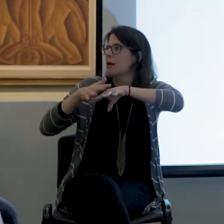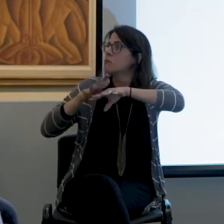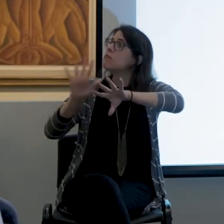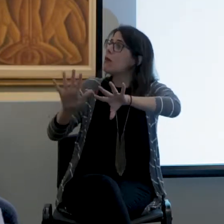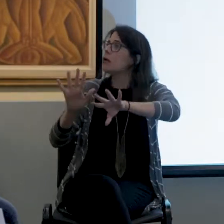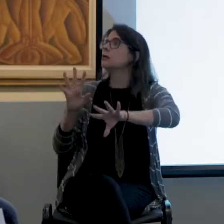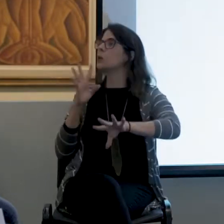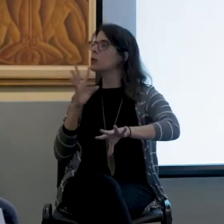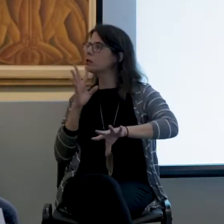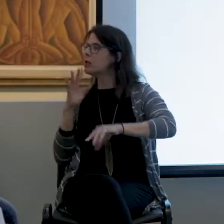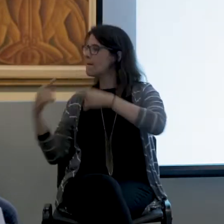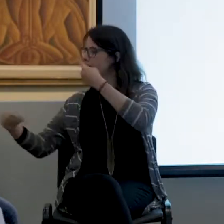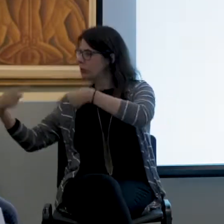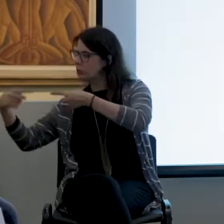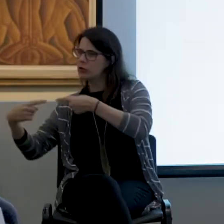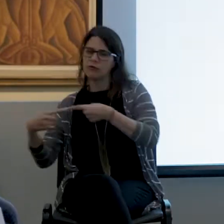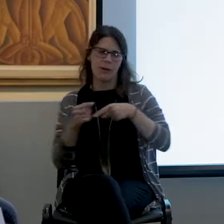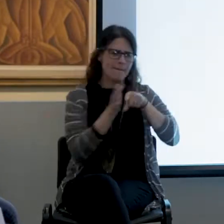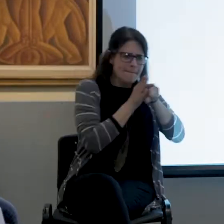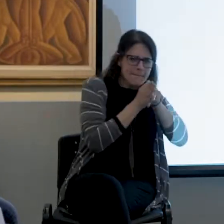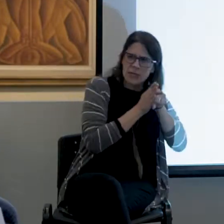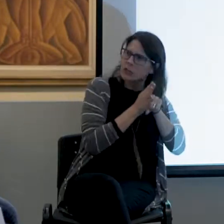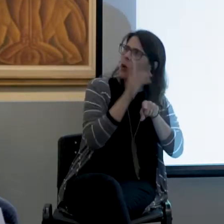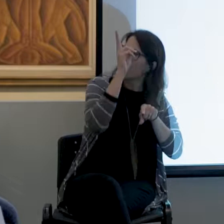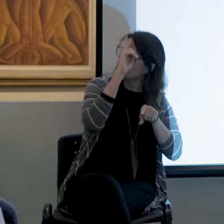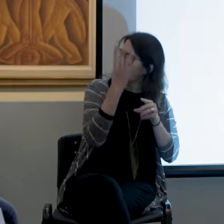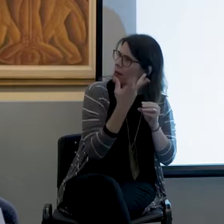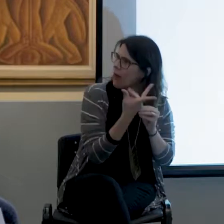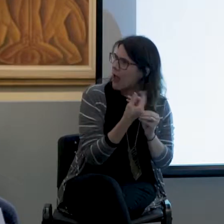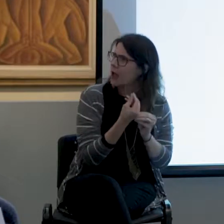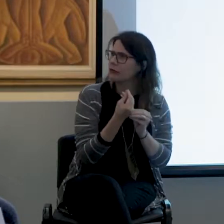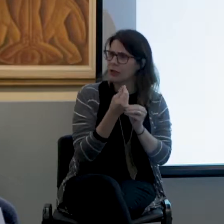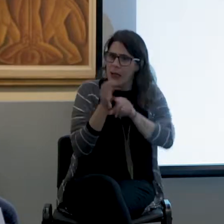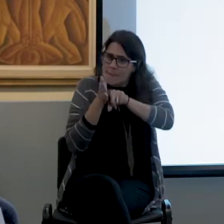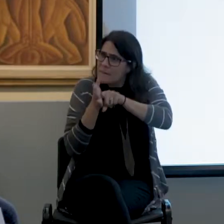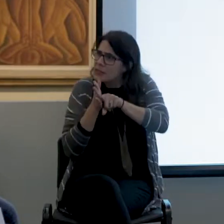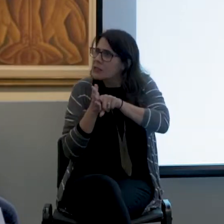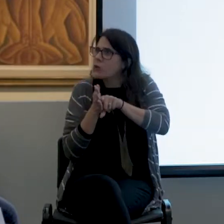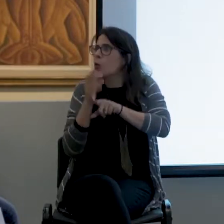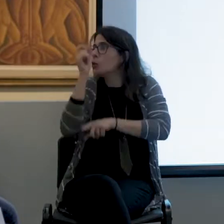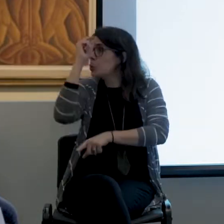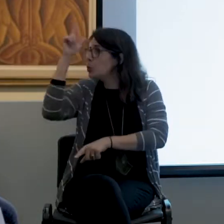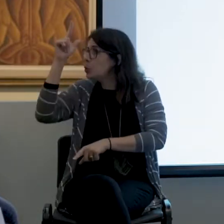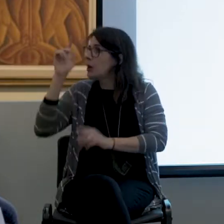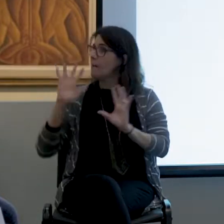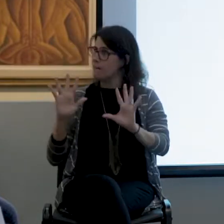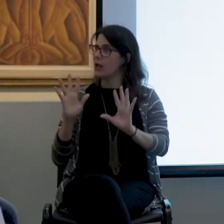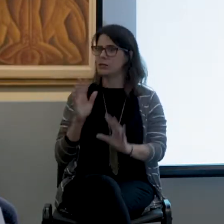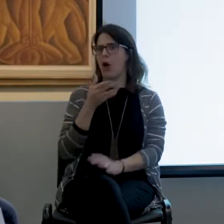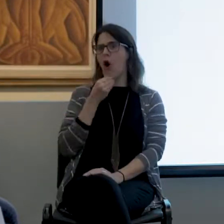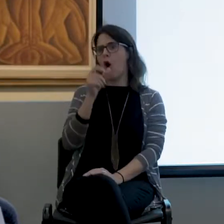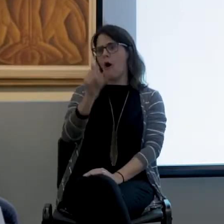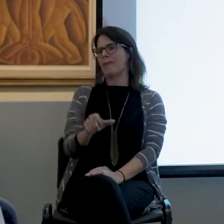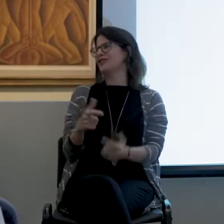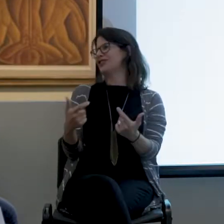um estudioso da história da arte, da cultura, e era um cara chato pra burro. O Rousseau era mais